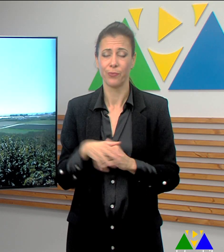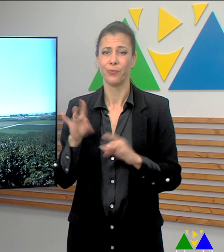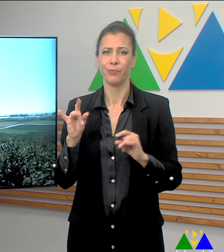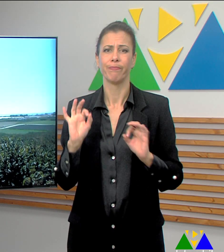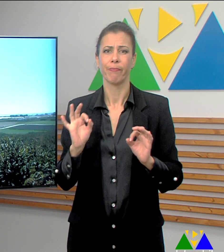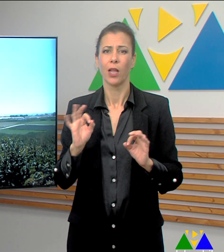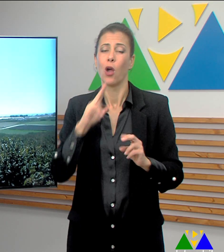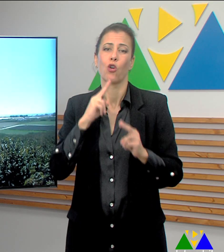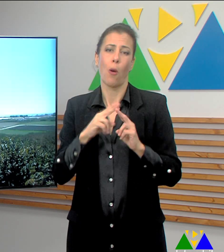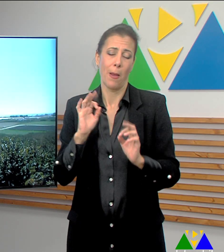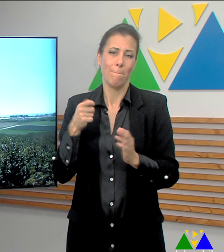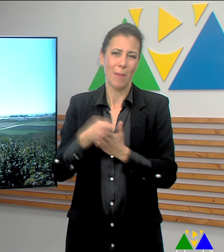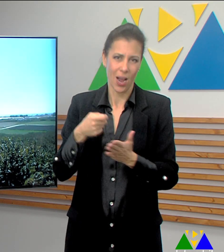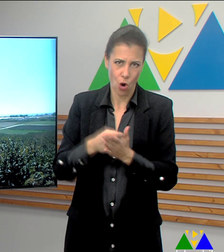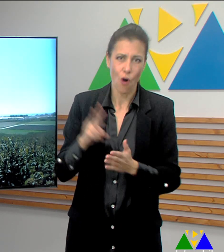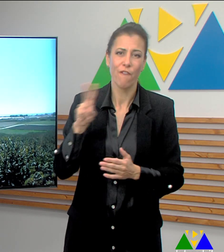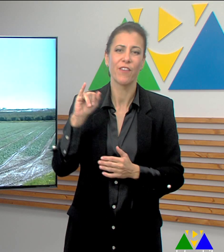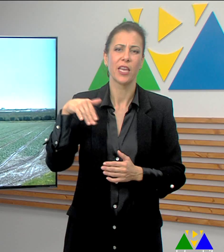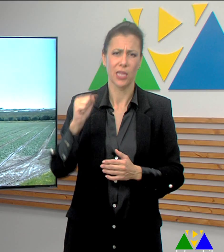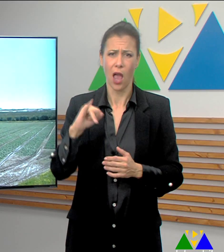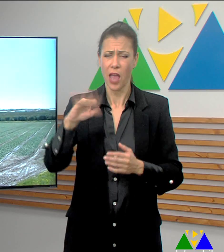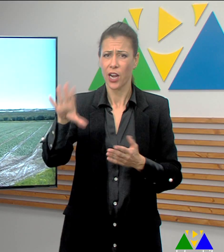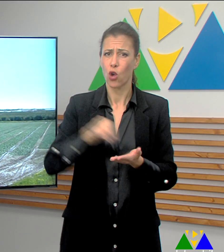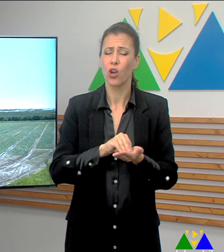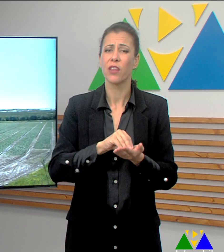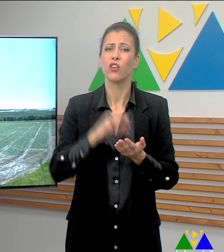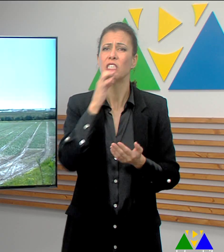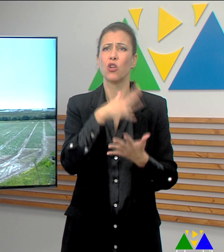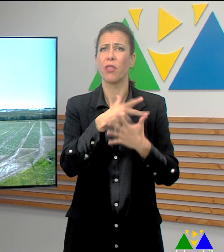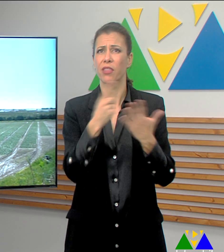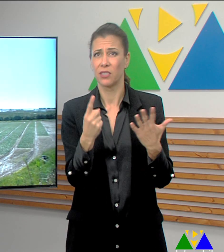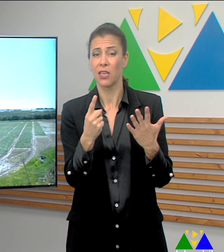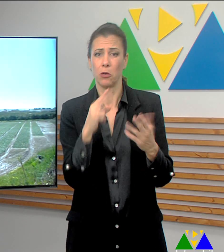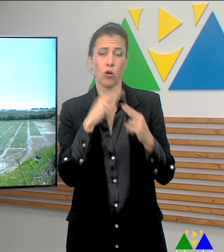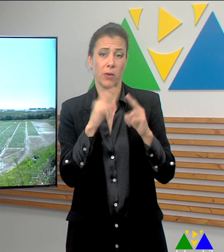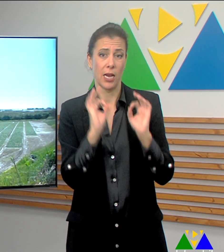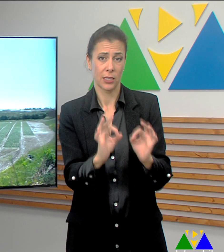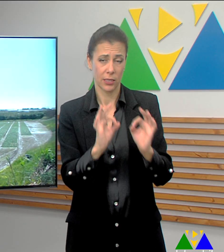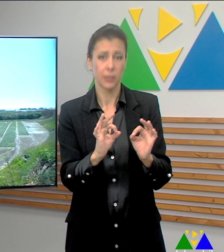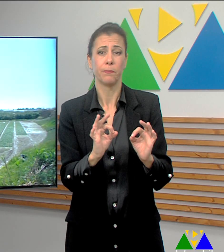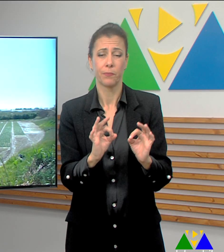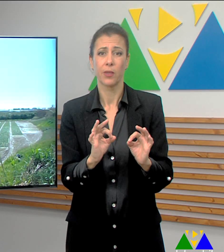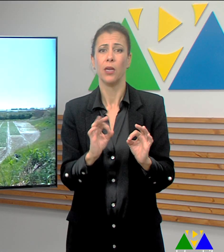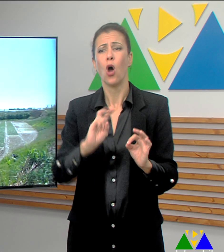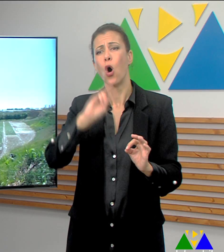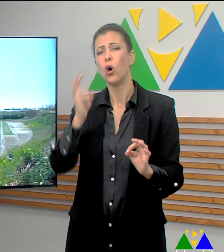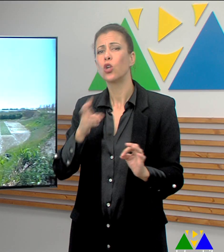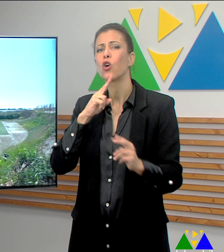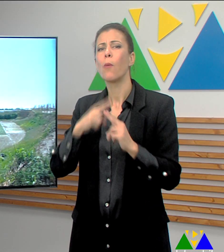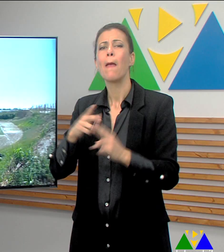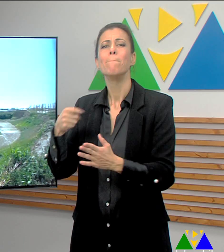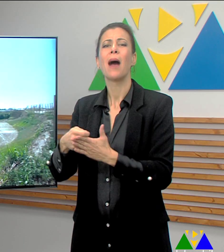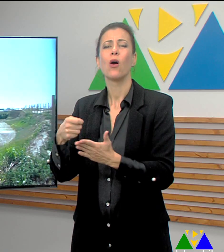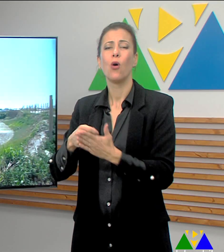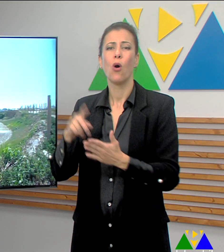el nombre del pago de las viñas, que ya está recogido desde el siglo XVI, se llama así. El pago del aguadero, que es